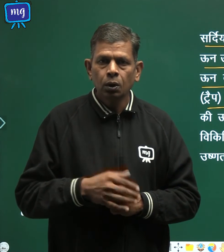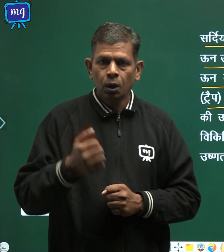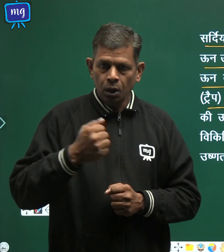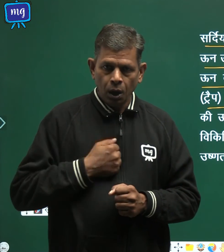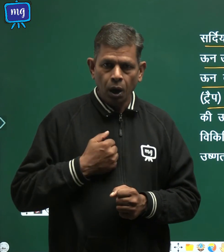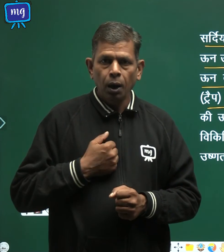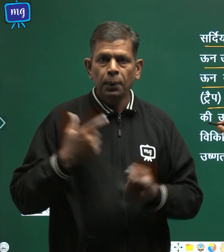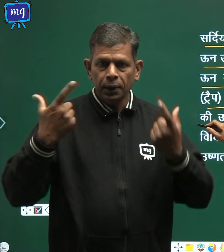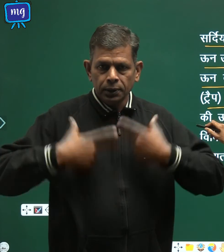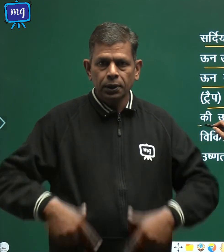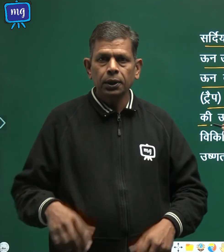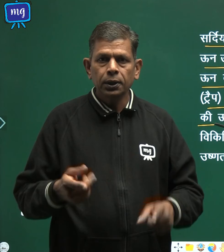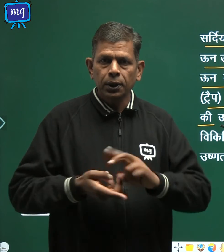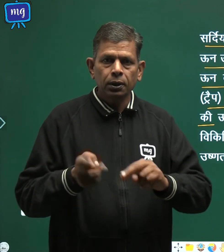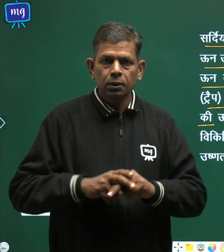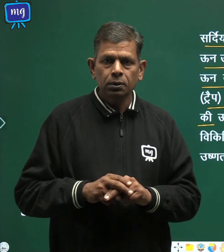हमारे शरीर की